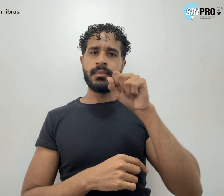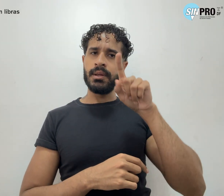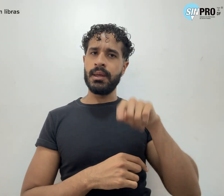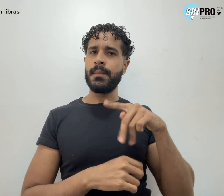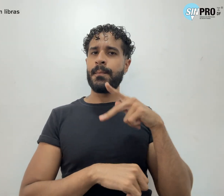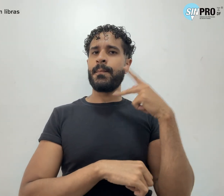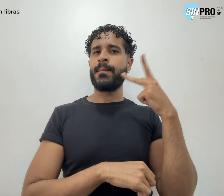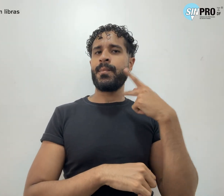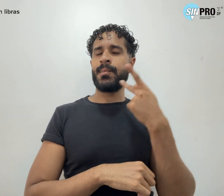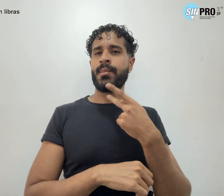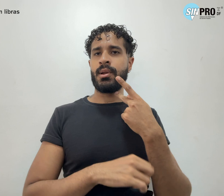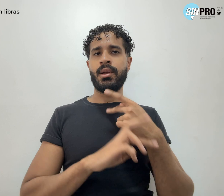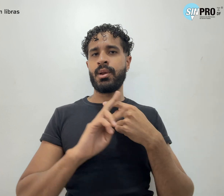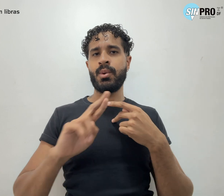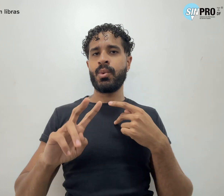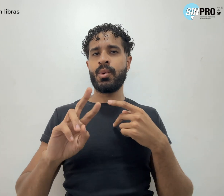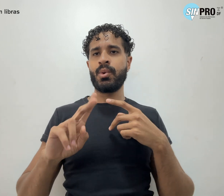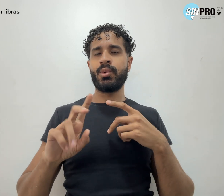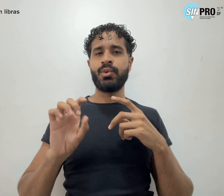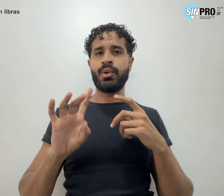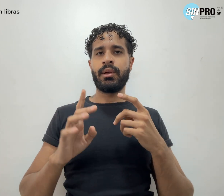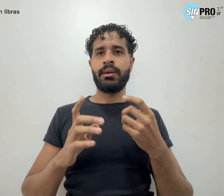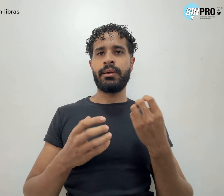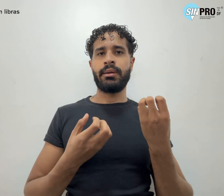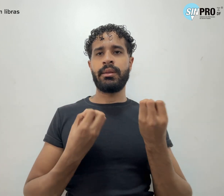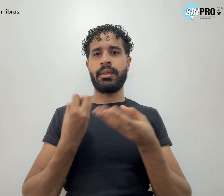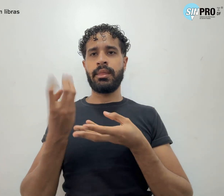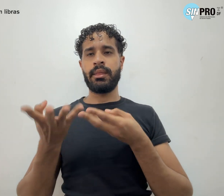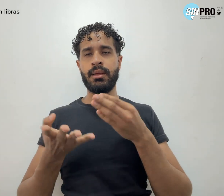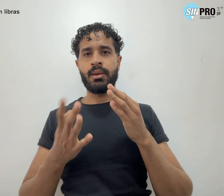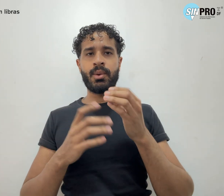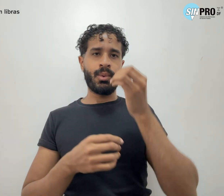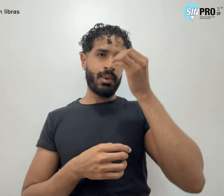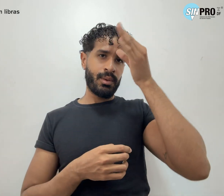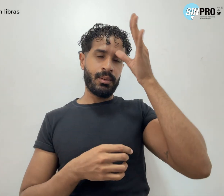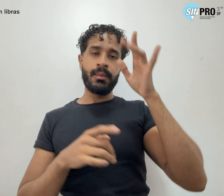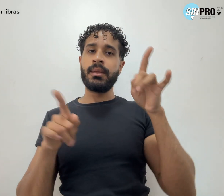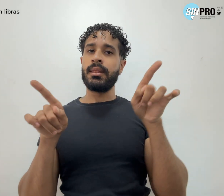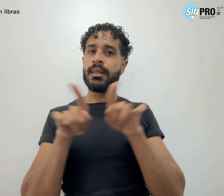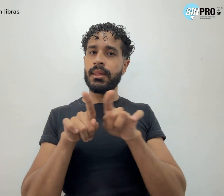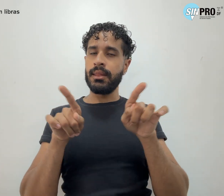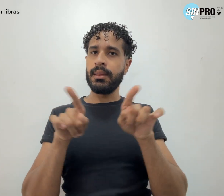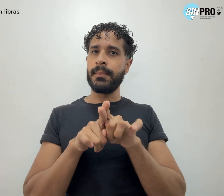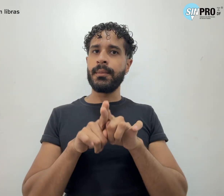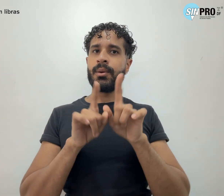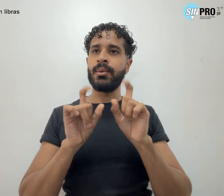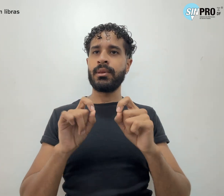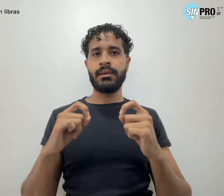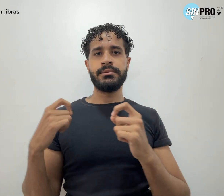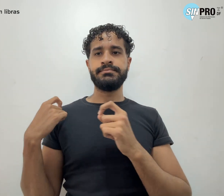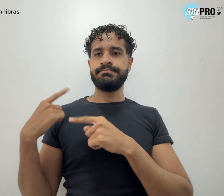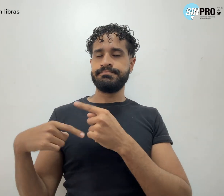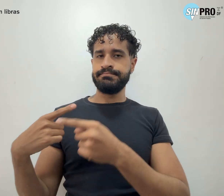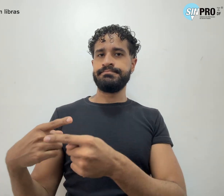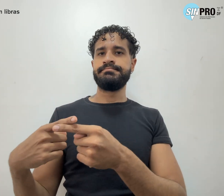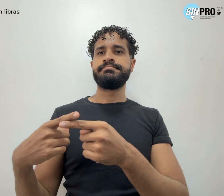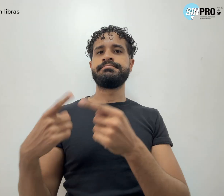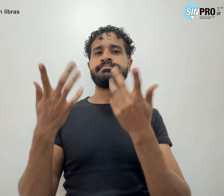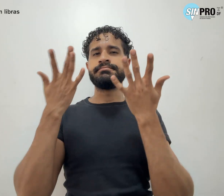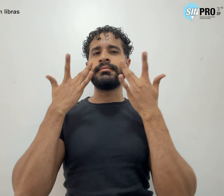não apenas transmitem conhecimentos, mas também reproduzem e naturalizam